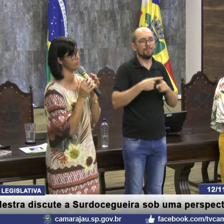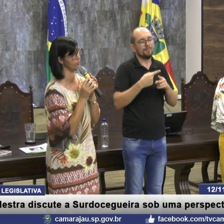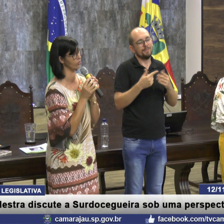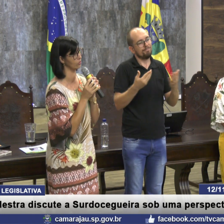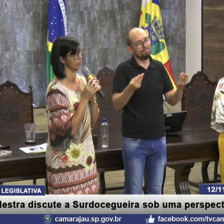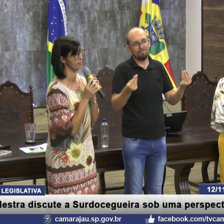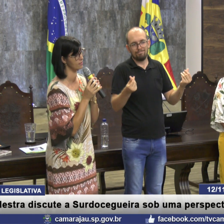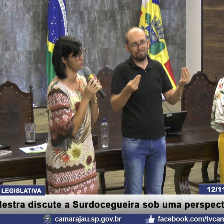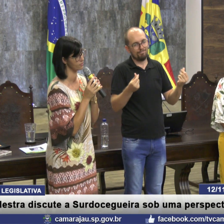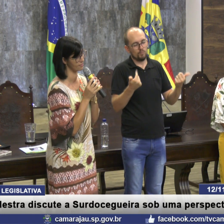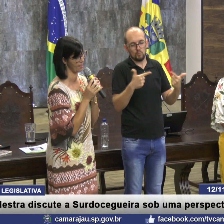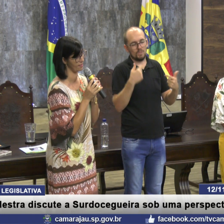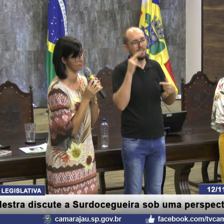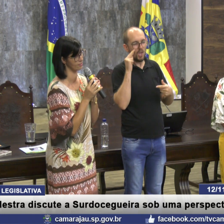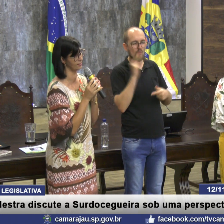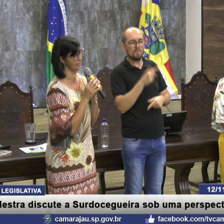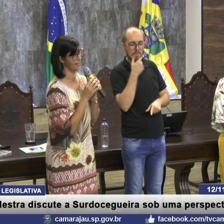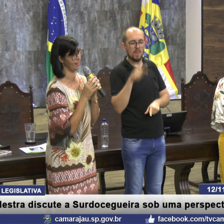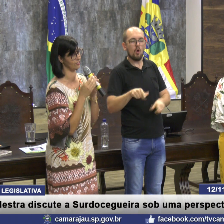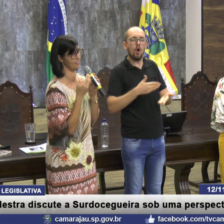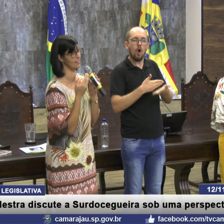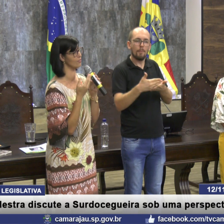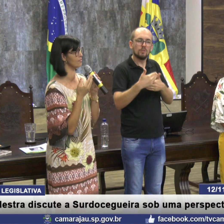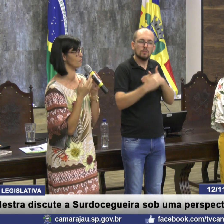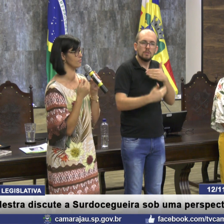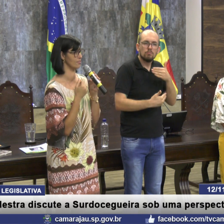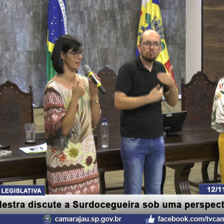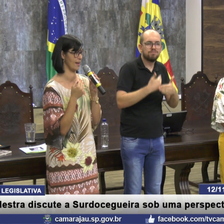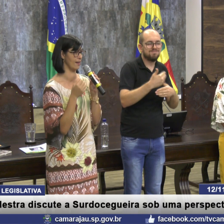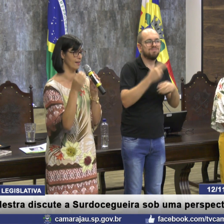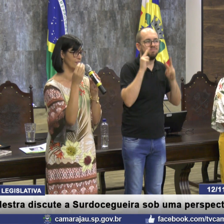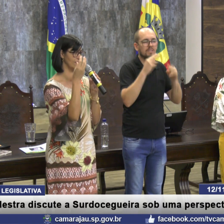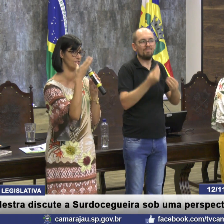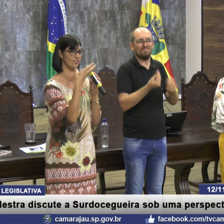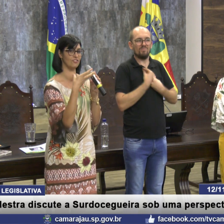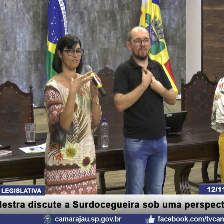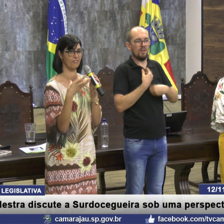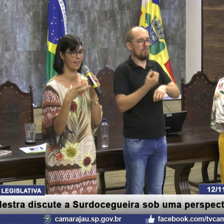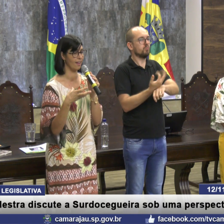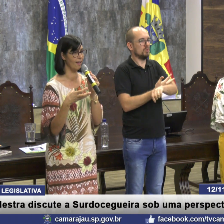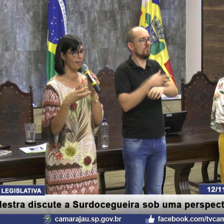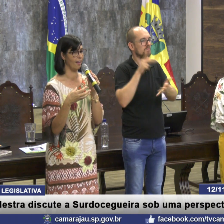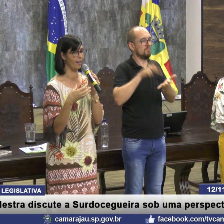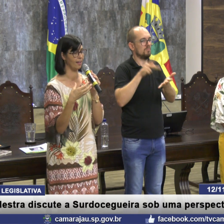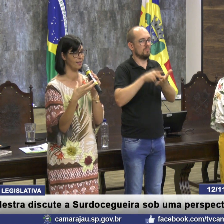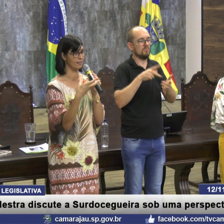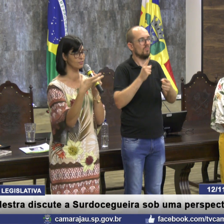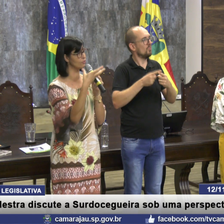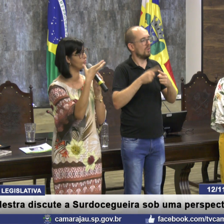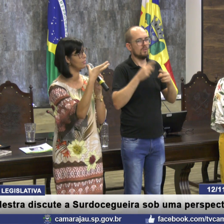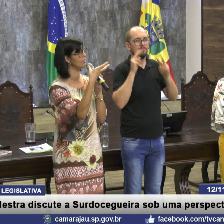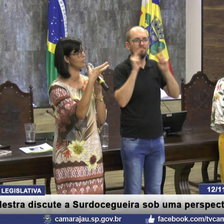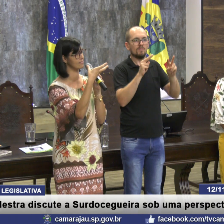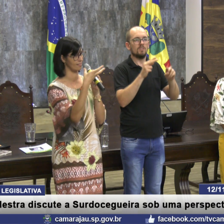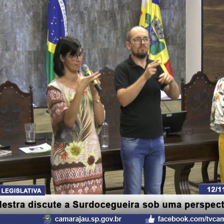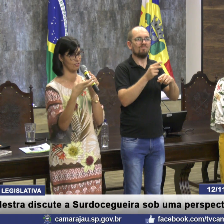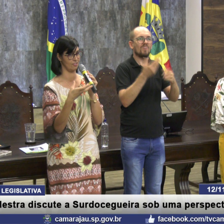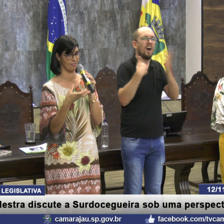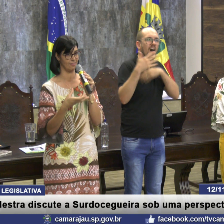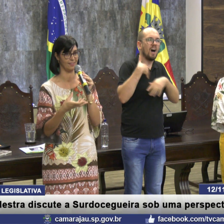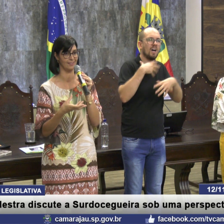gente que viveu todo esse processo, a gente não se emocionar quando a gente vê no vídeo